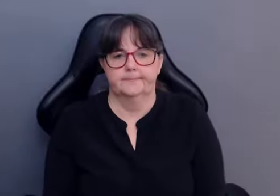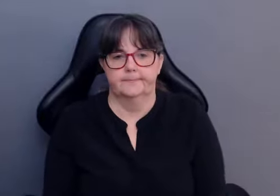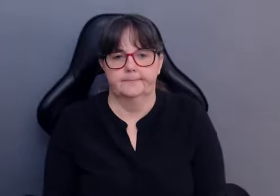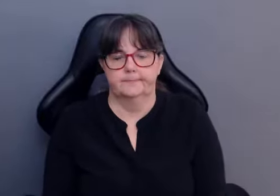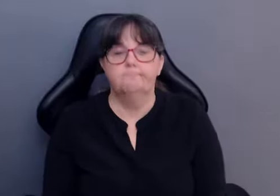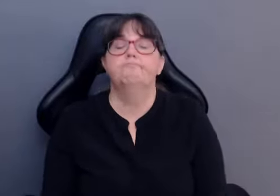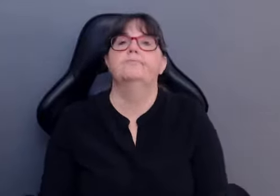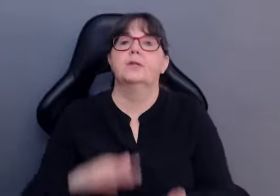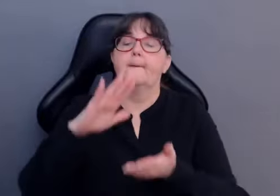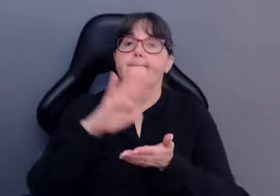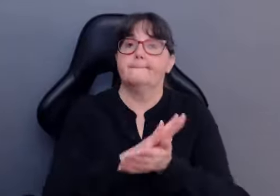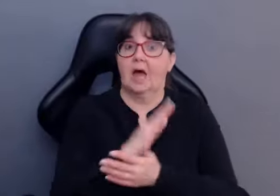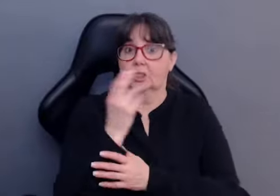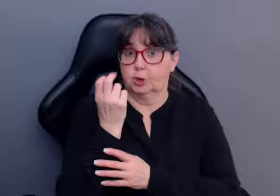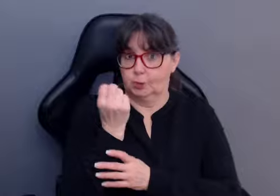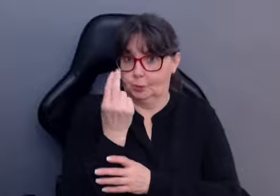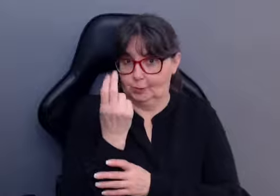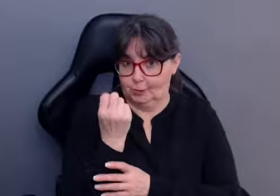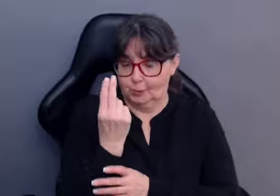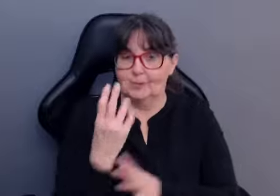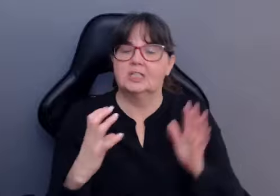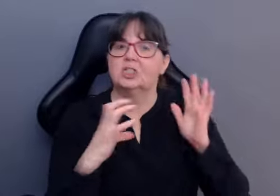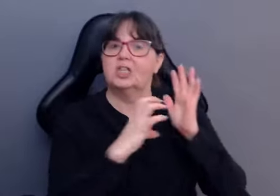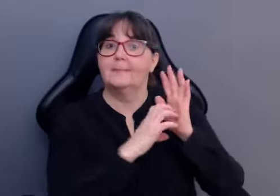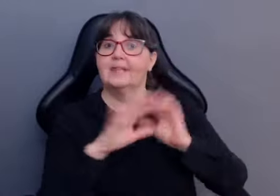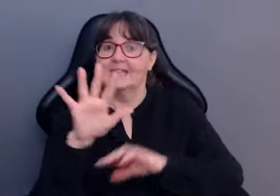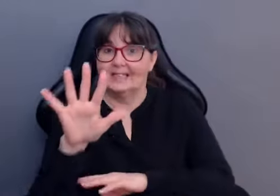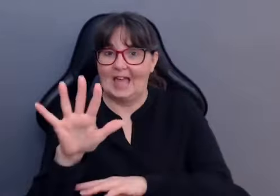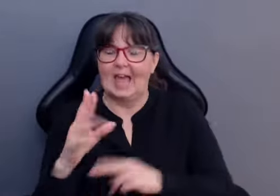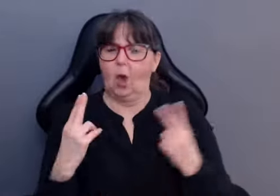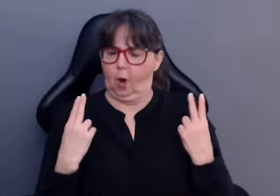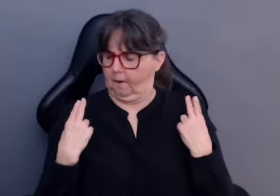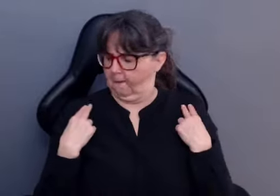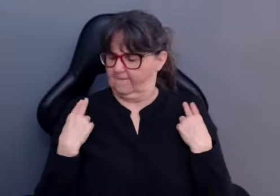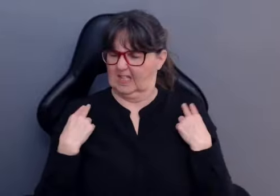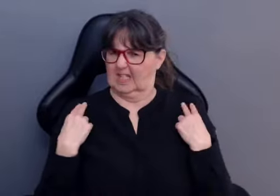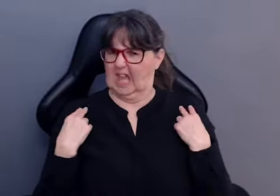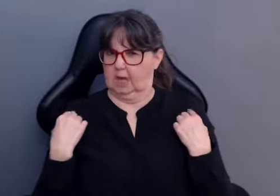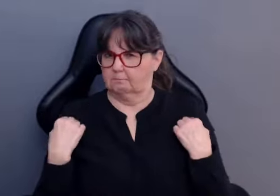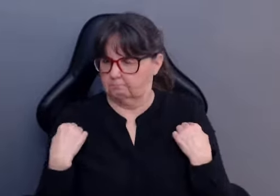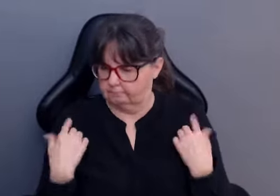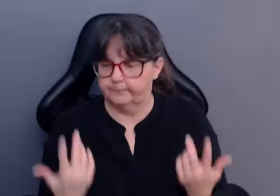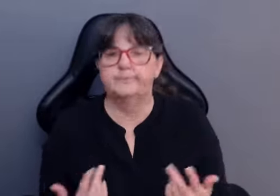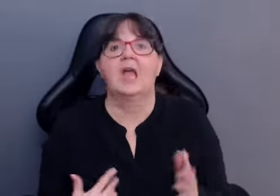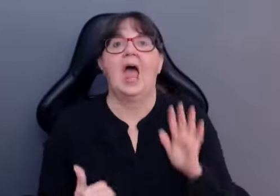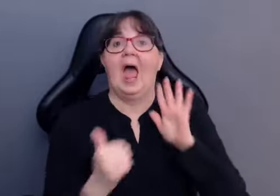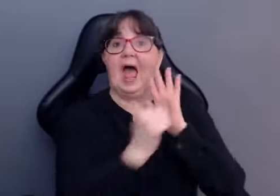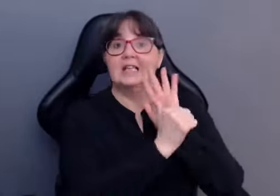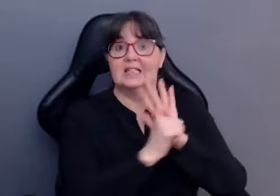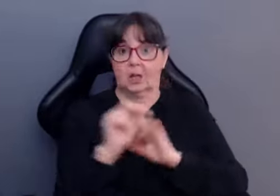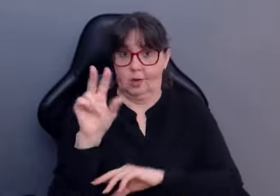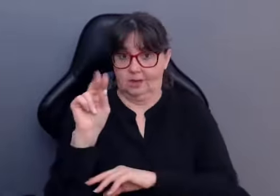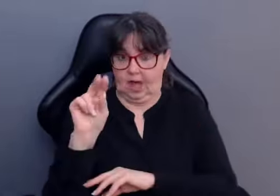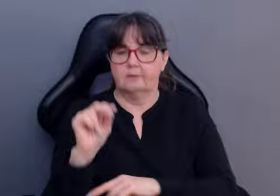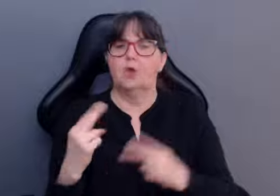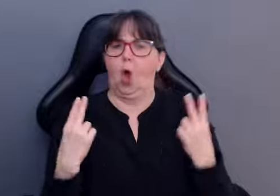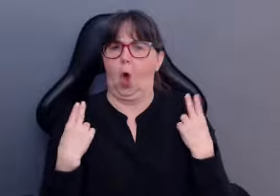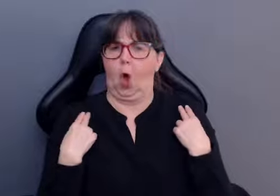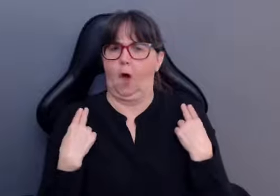Page 12, chapitre 5, Officiers. Article 30. Officiers de